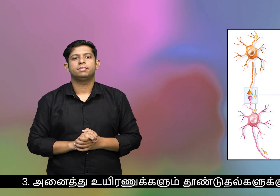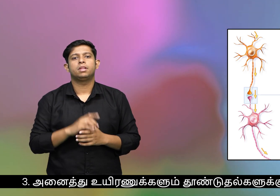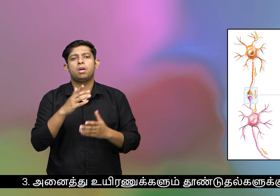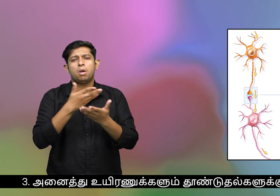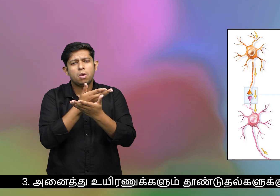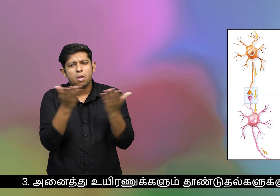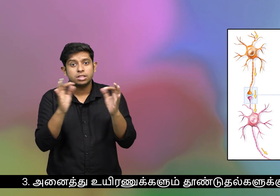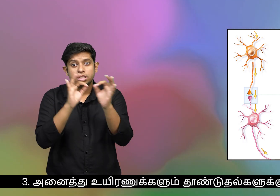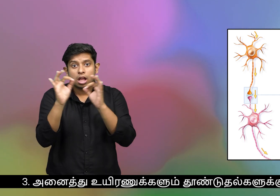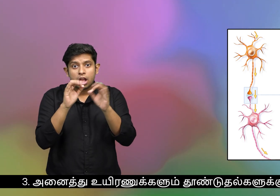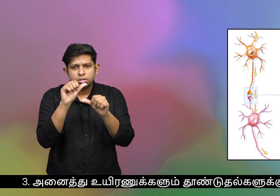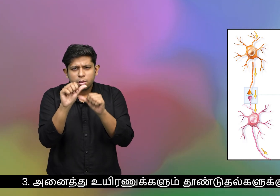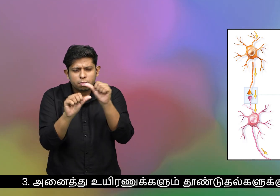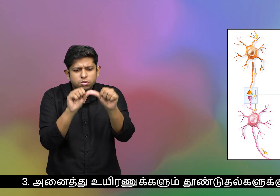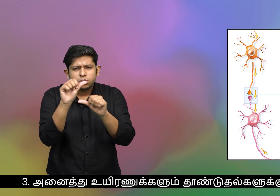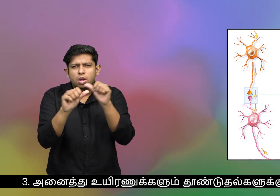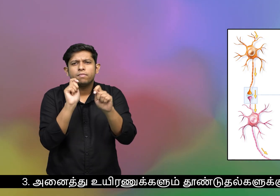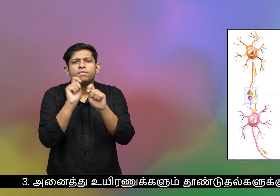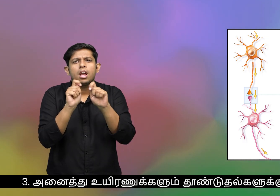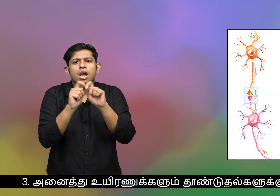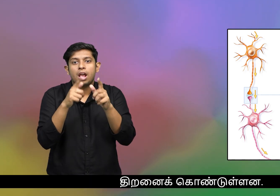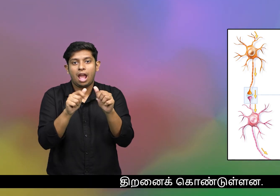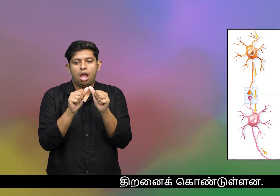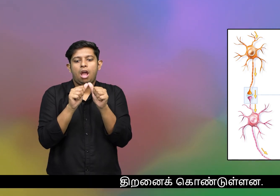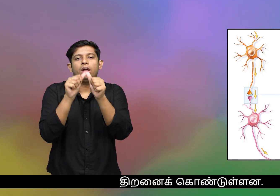அனைத்து உயிரினங்களும் தூண்டுதல்களுக்கு பதிலளிக்கும் திறனை கொண்டுள்ளன.